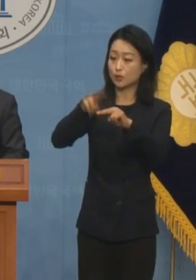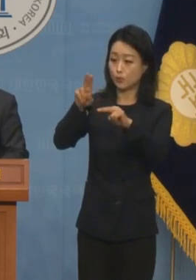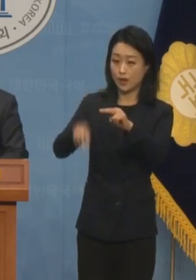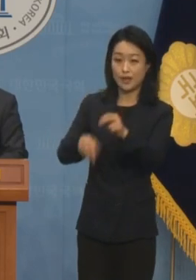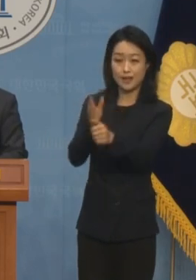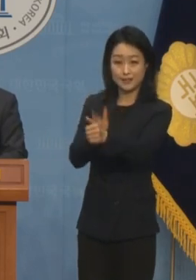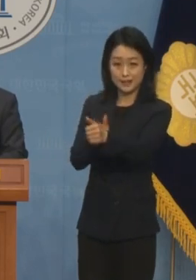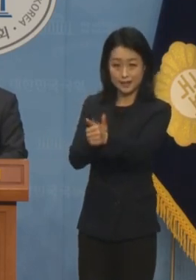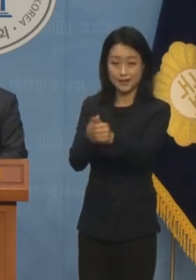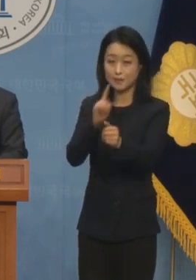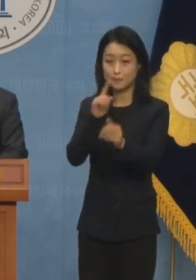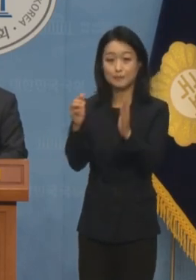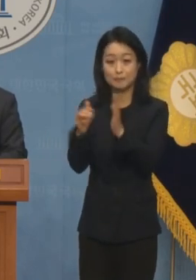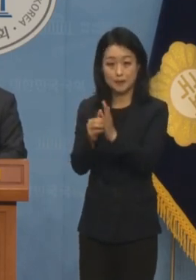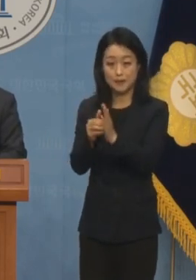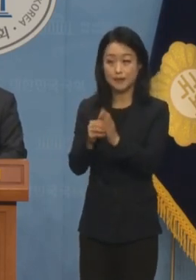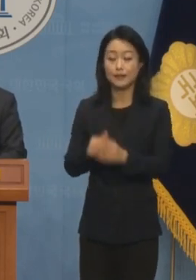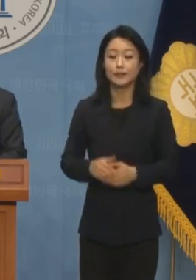합니다.